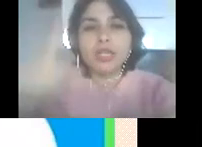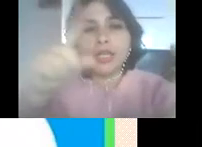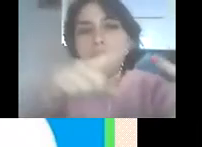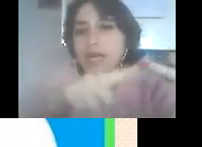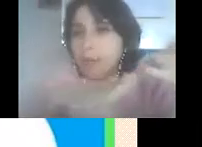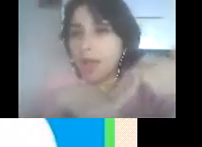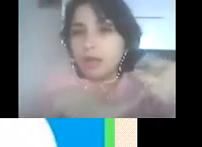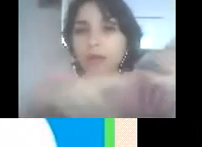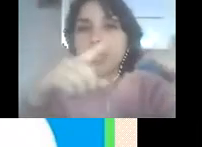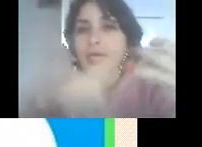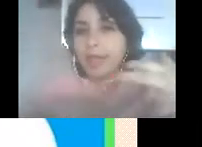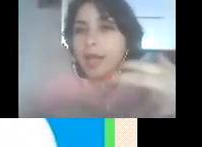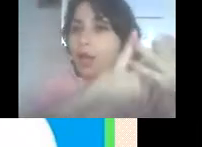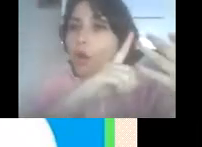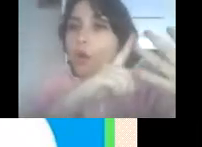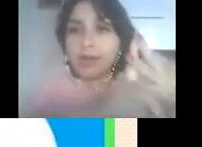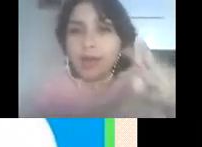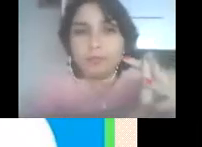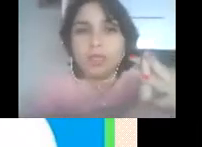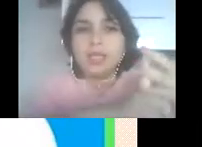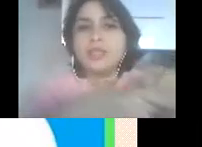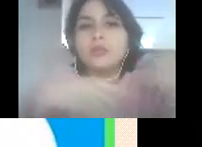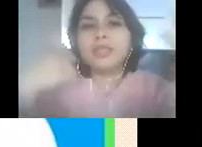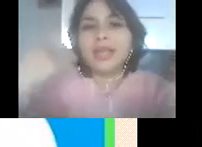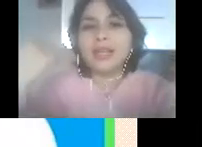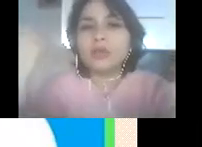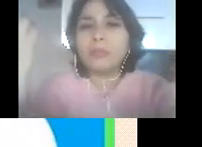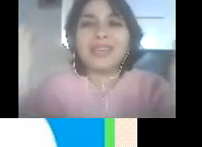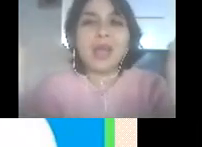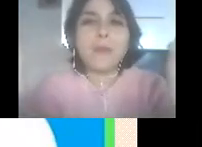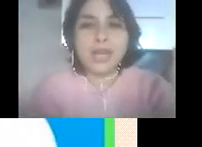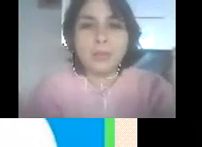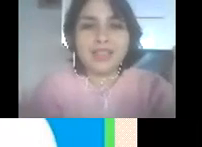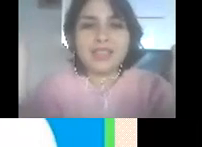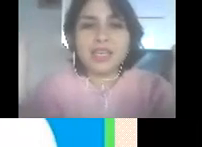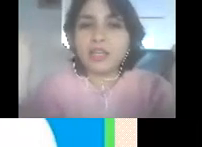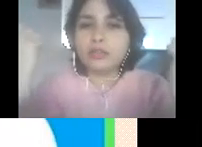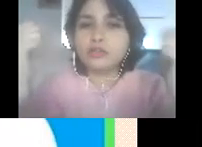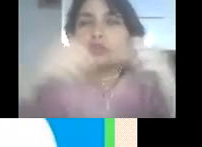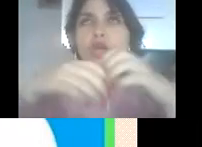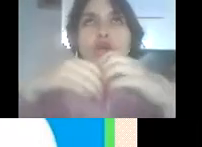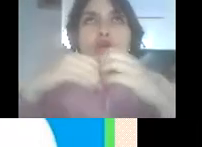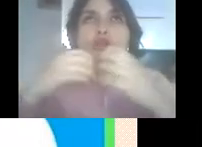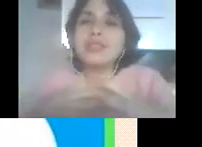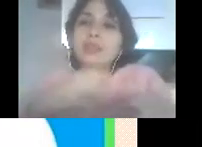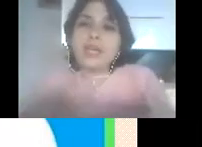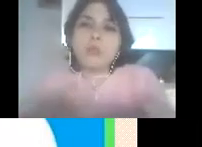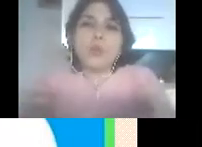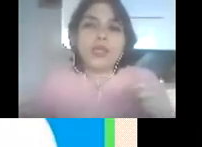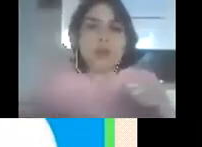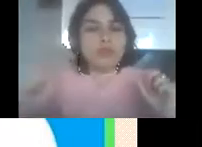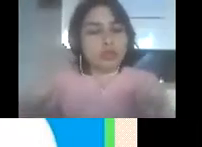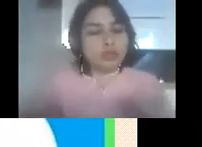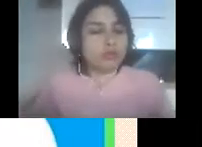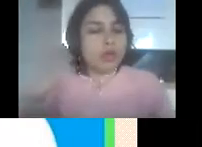de origen animal, vegetal o mineral. Y estos materiales son materias primas, es decir, que nosotros no los intervenimos.